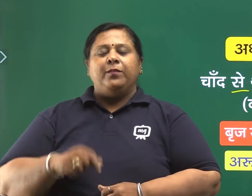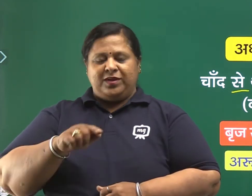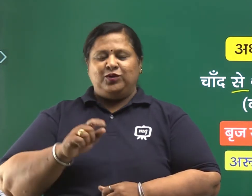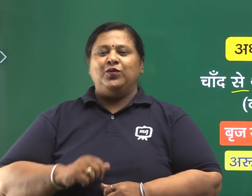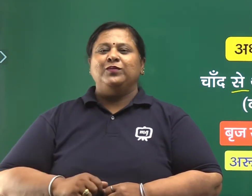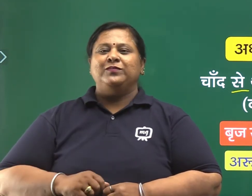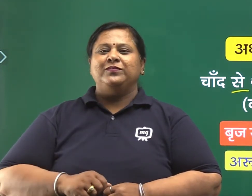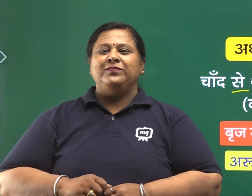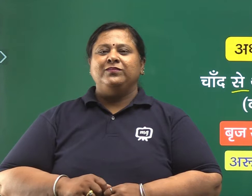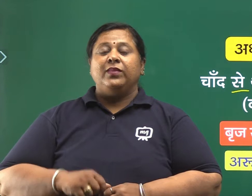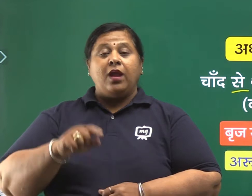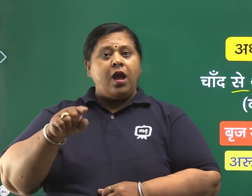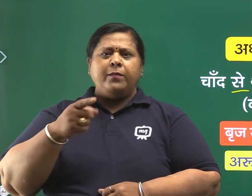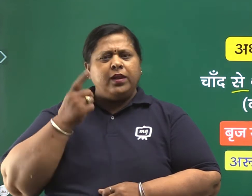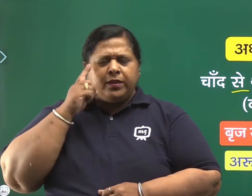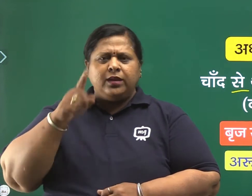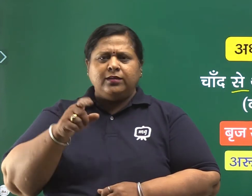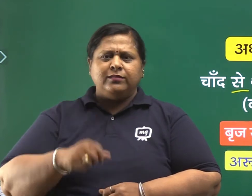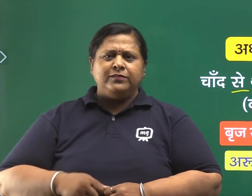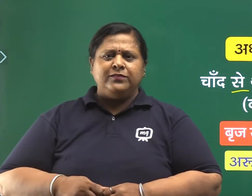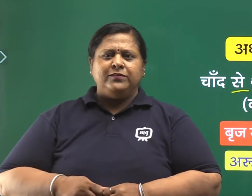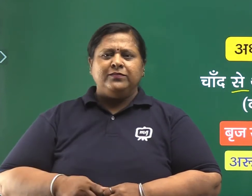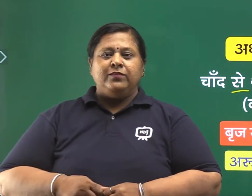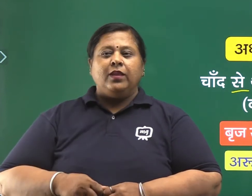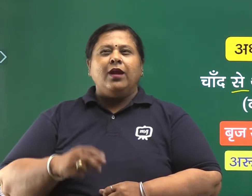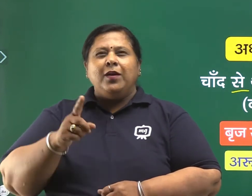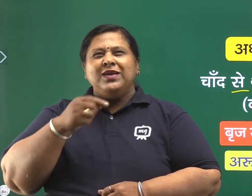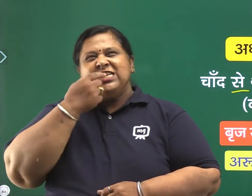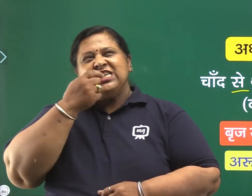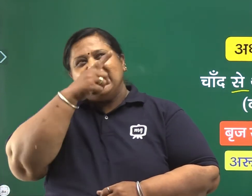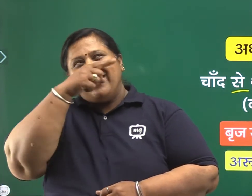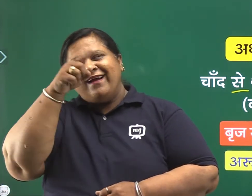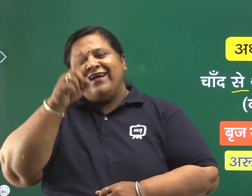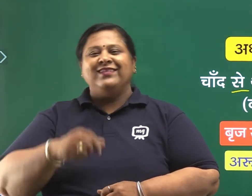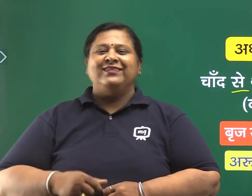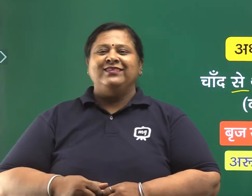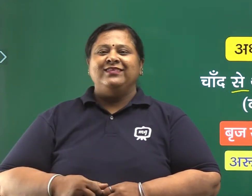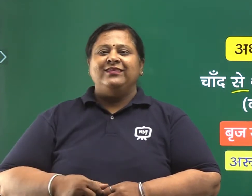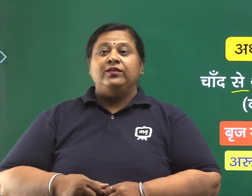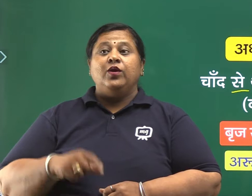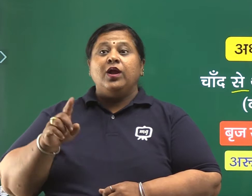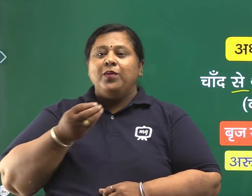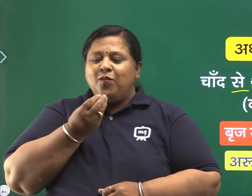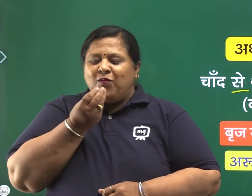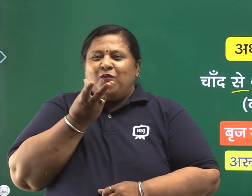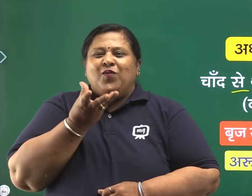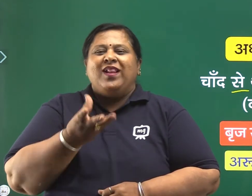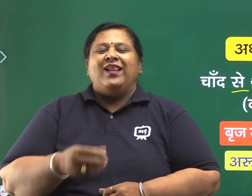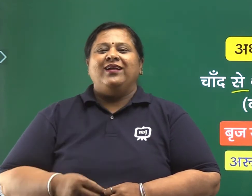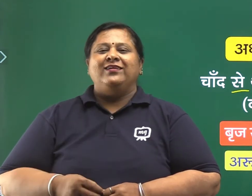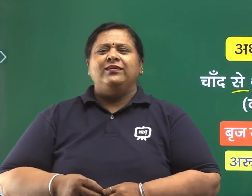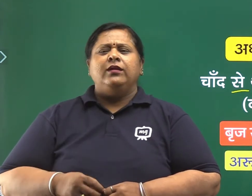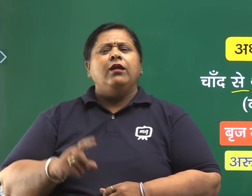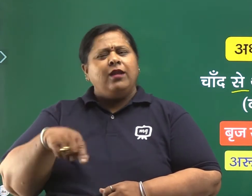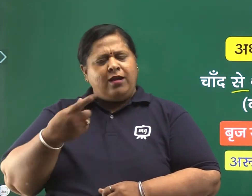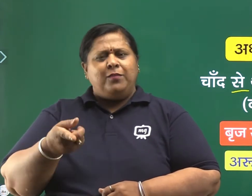बच्चों, आपने भी कभी चांद, कभी फूल